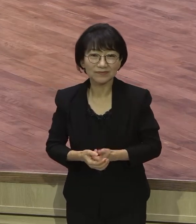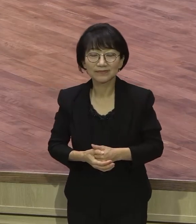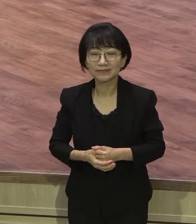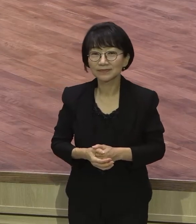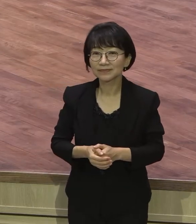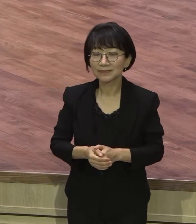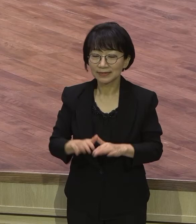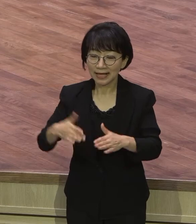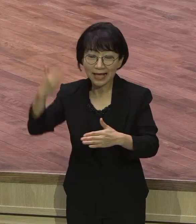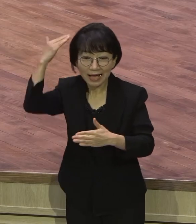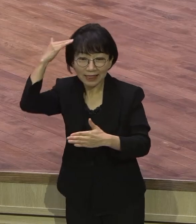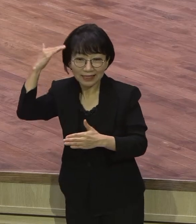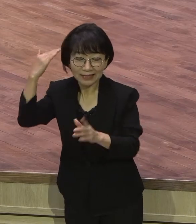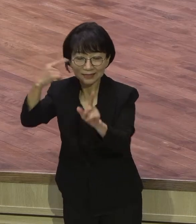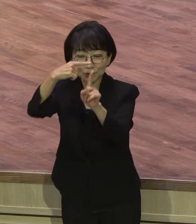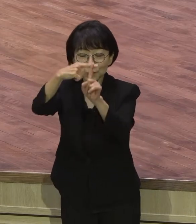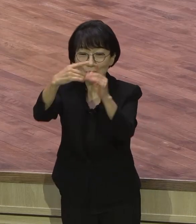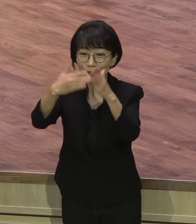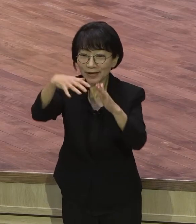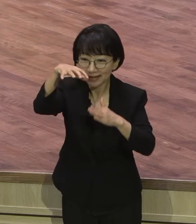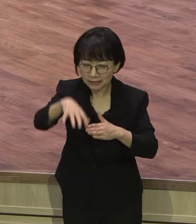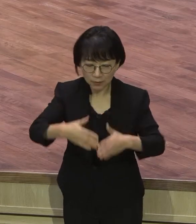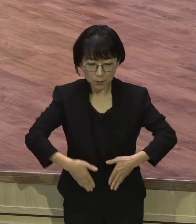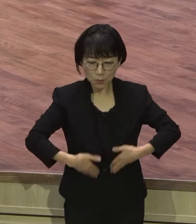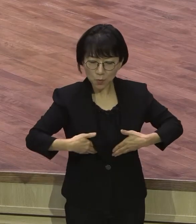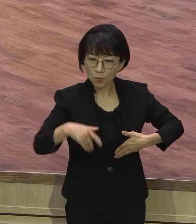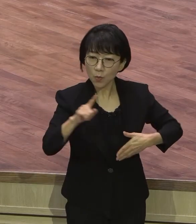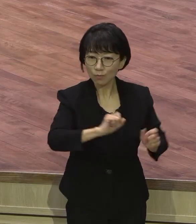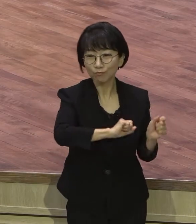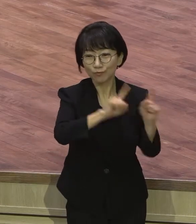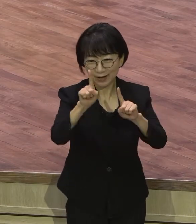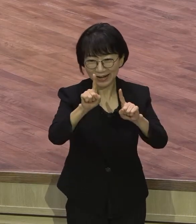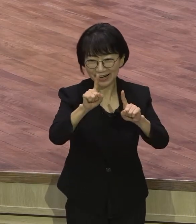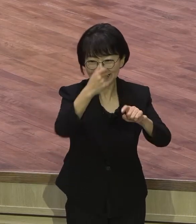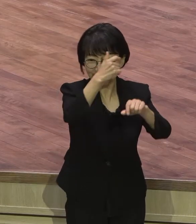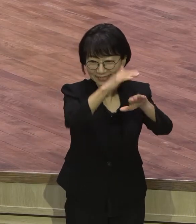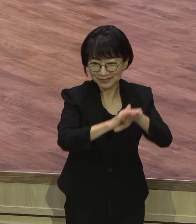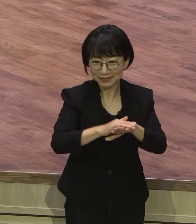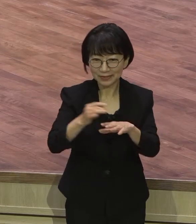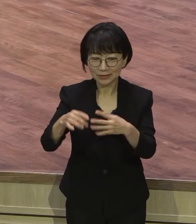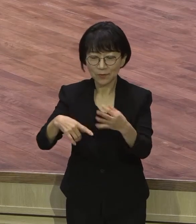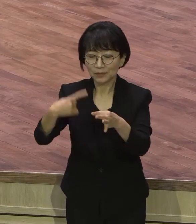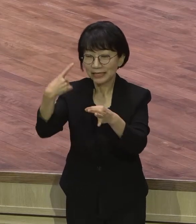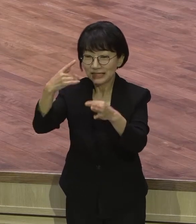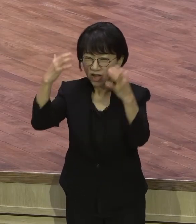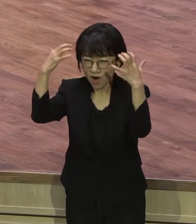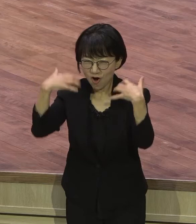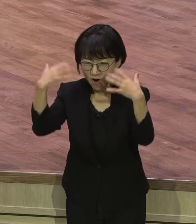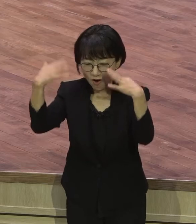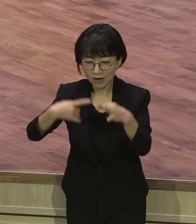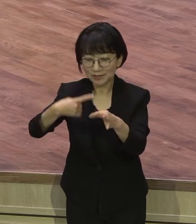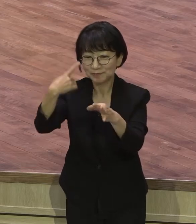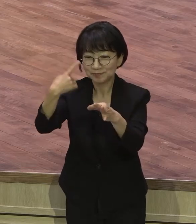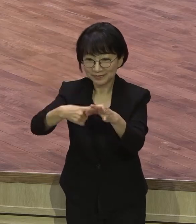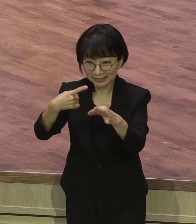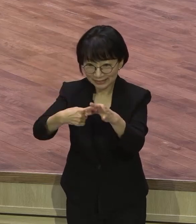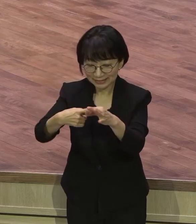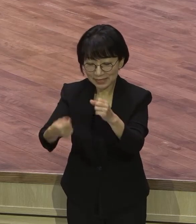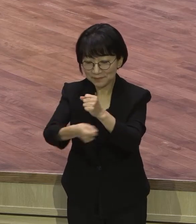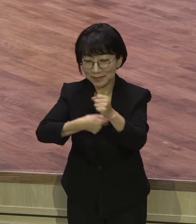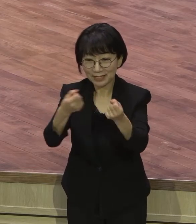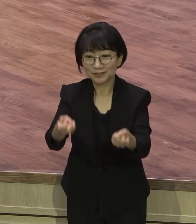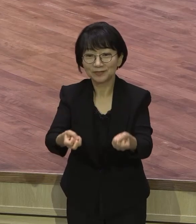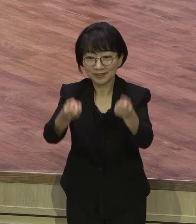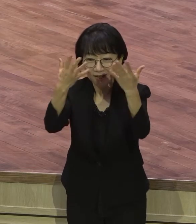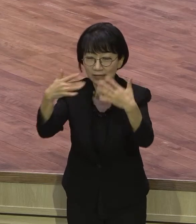이 한국교회는 어떻게 지키느냐, 봄에 부활절, 여름 맥추절, 가을에 추수감사절, 이렇게